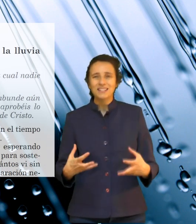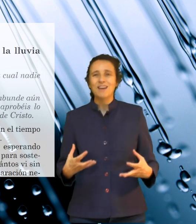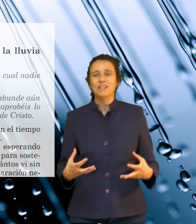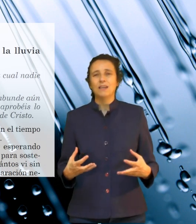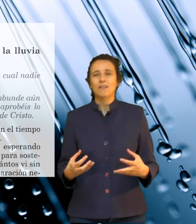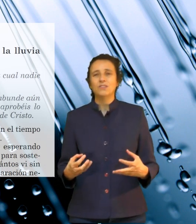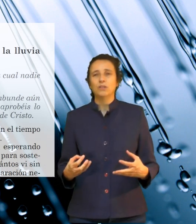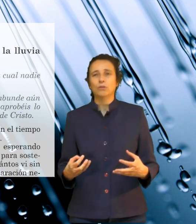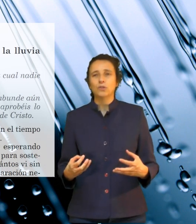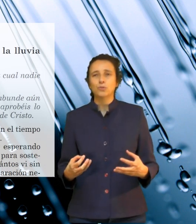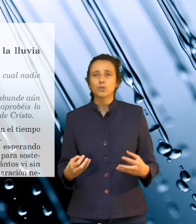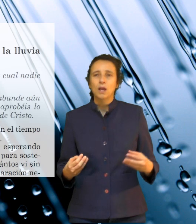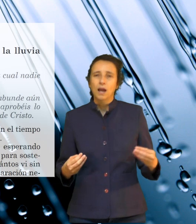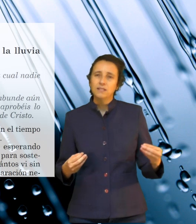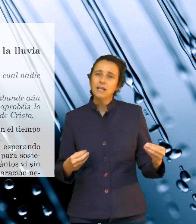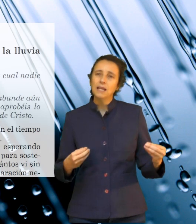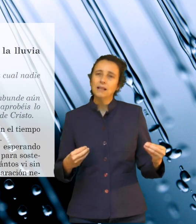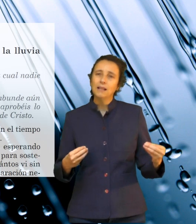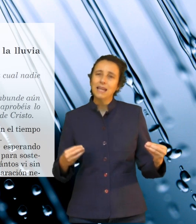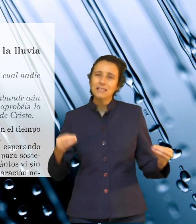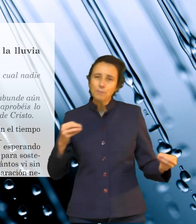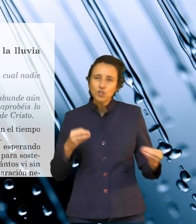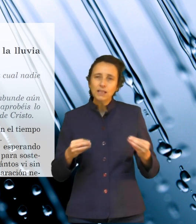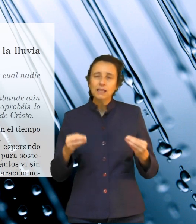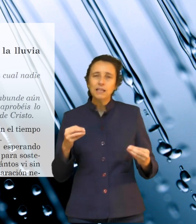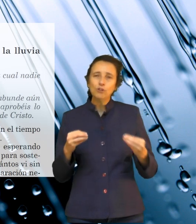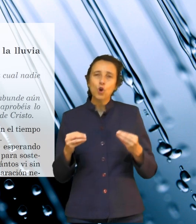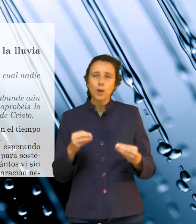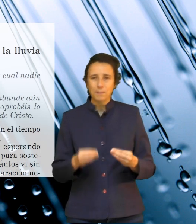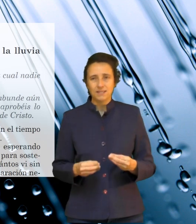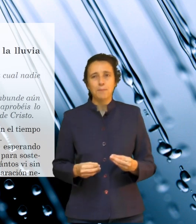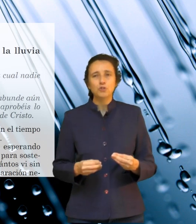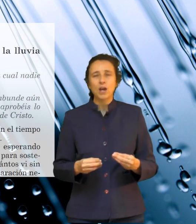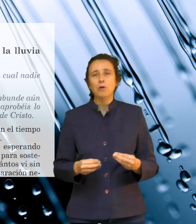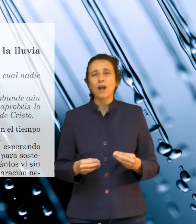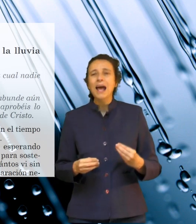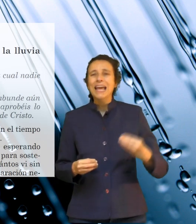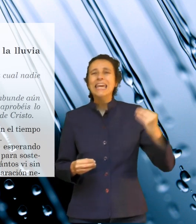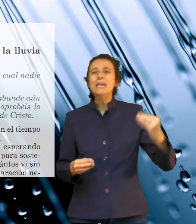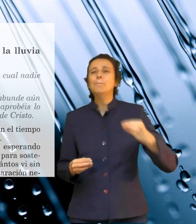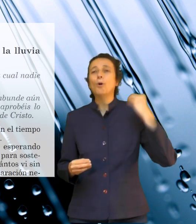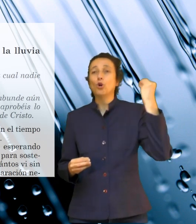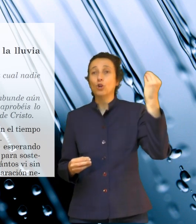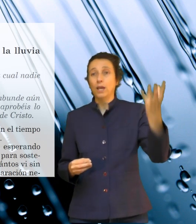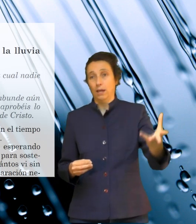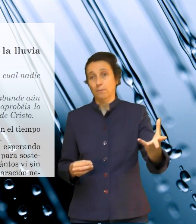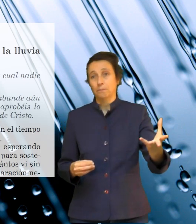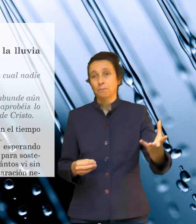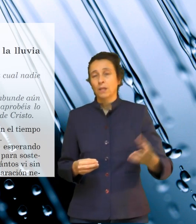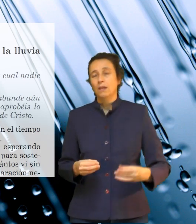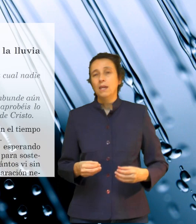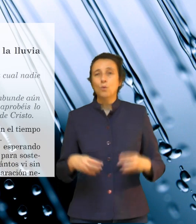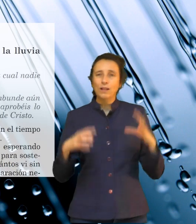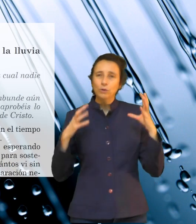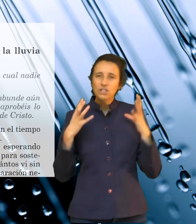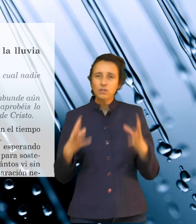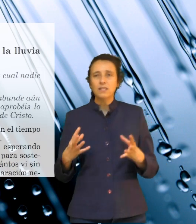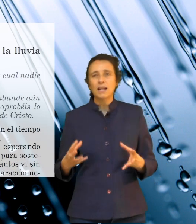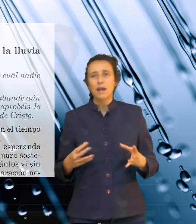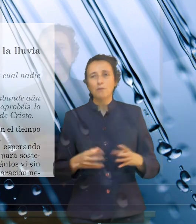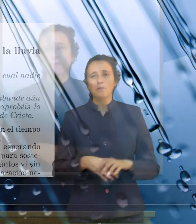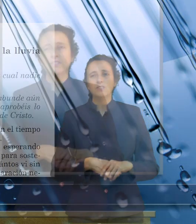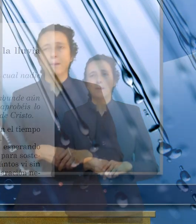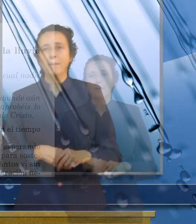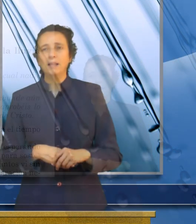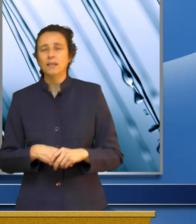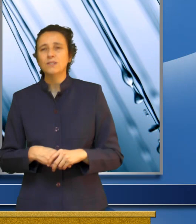gratificante, que es la venida del Señor Jesús. Así que estamos entendiendo lo que pasamos ahora y por qué. Y cuando eso